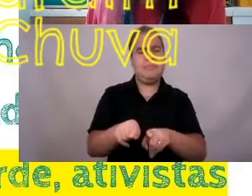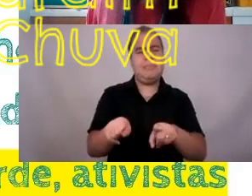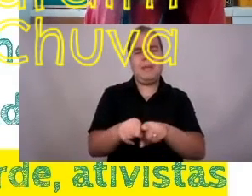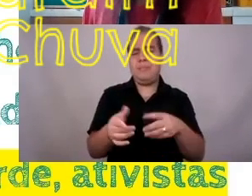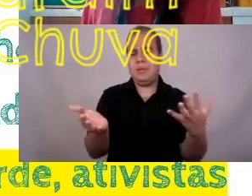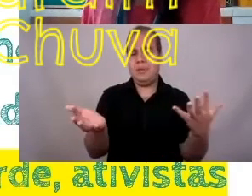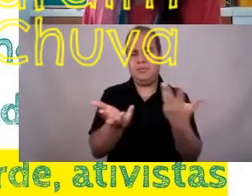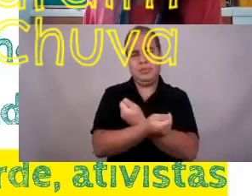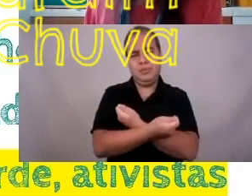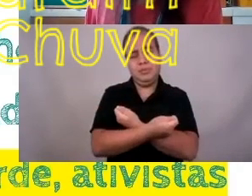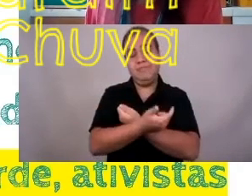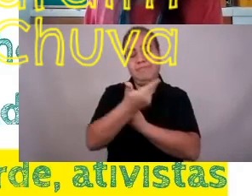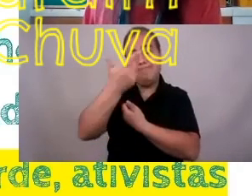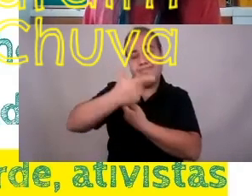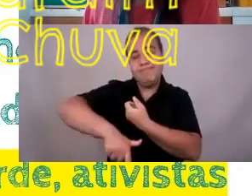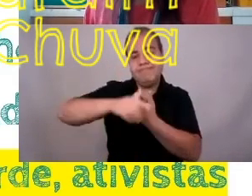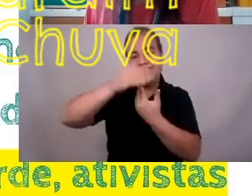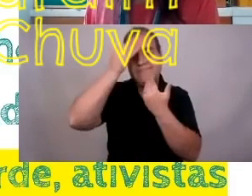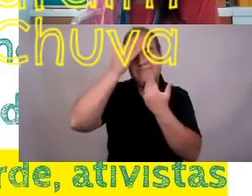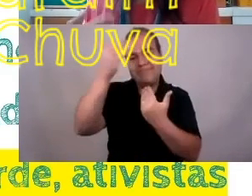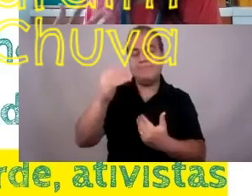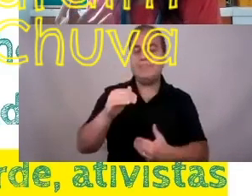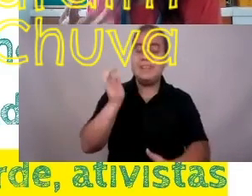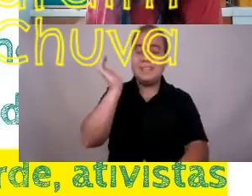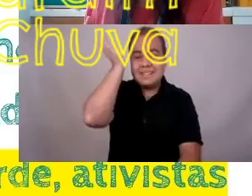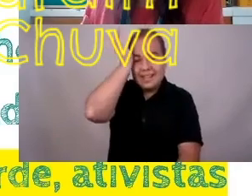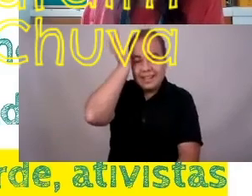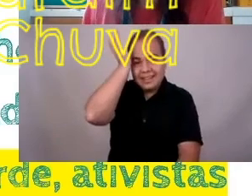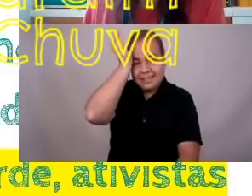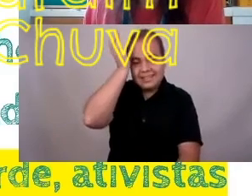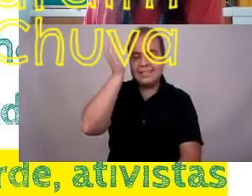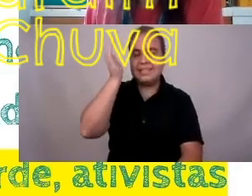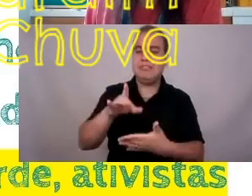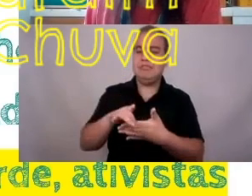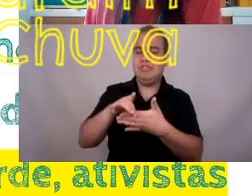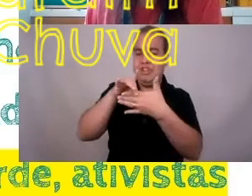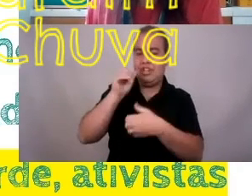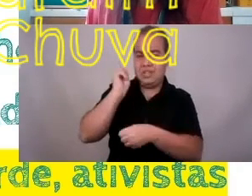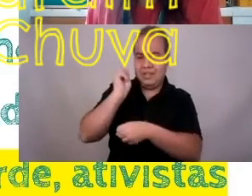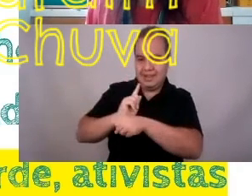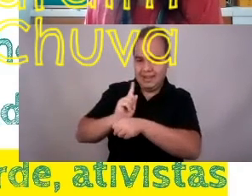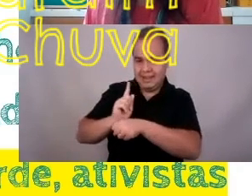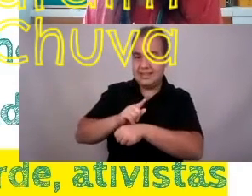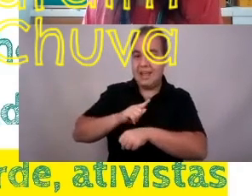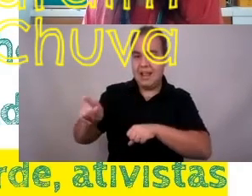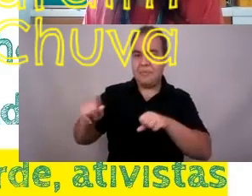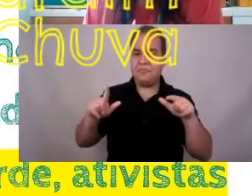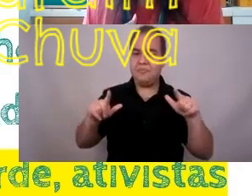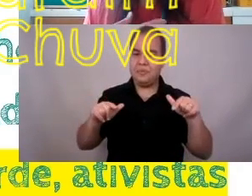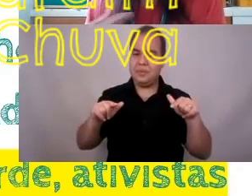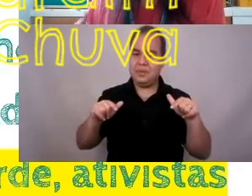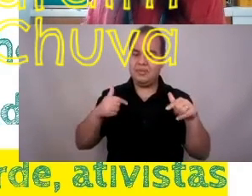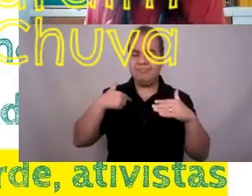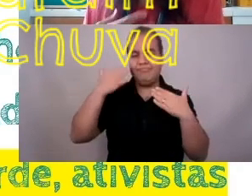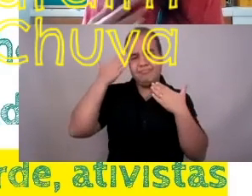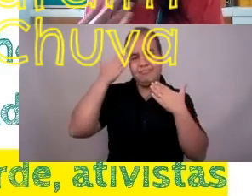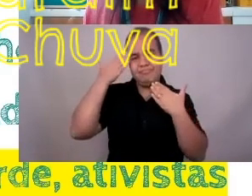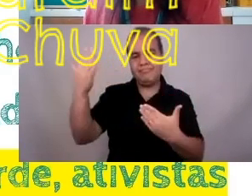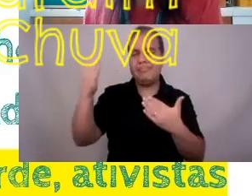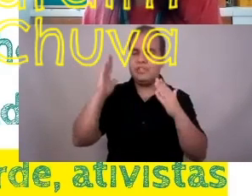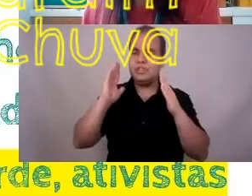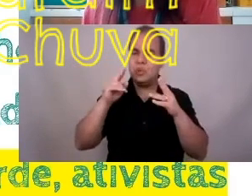E, mais uma vez, agradecer ao SESC, né? A gerência e coordenação da unidade do SESC Vila Mariana, que tem um